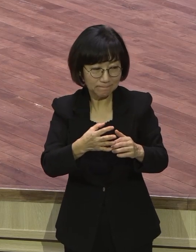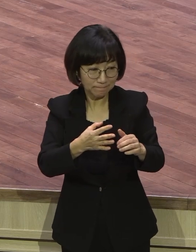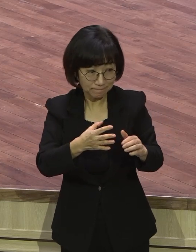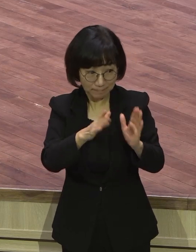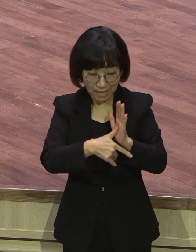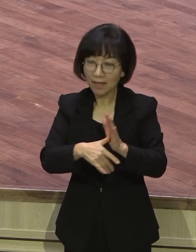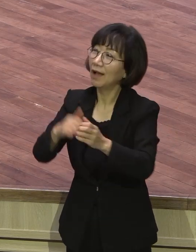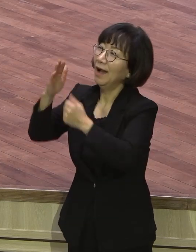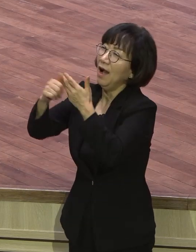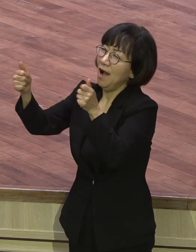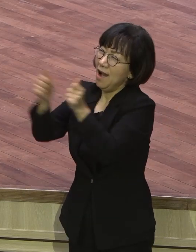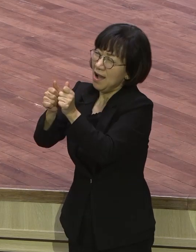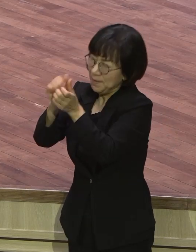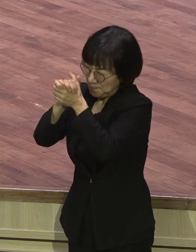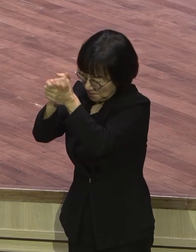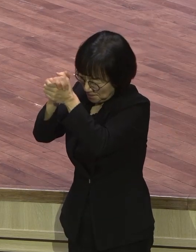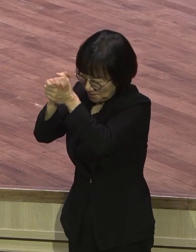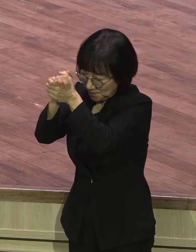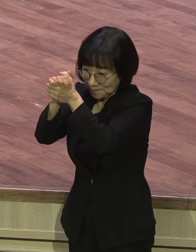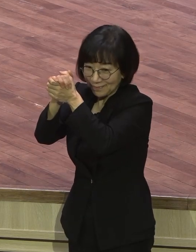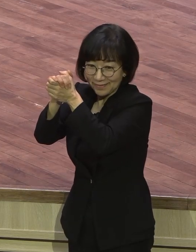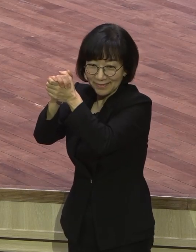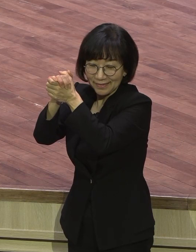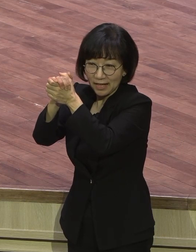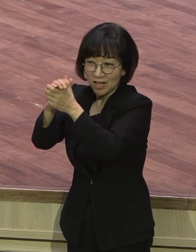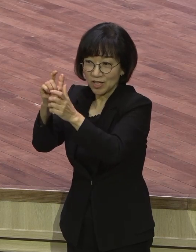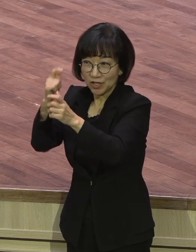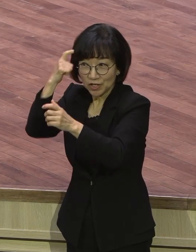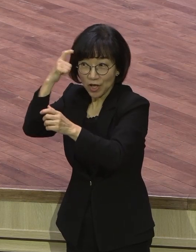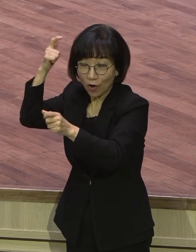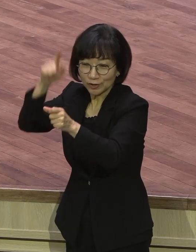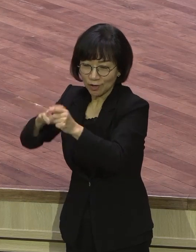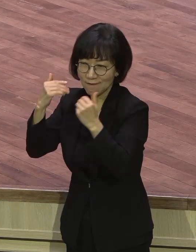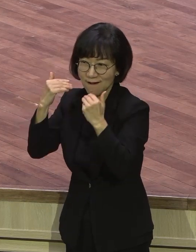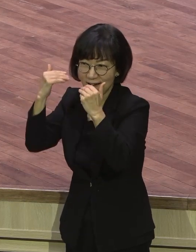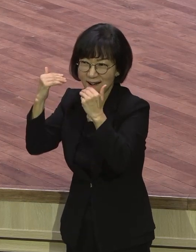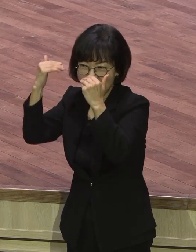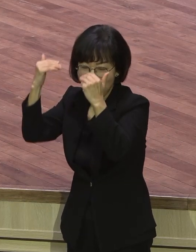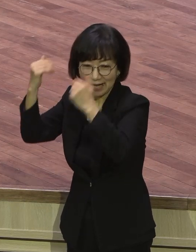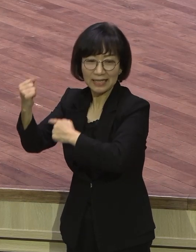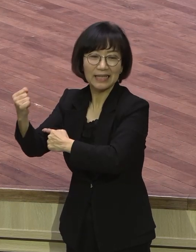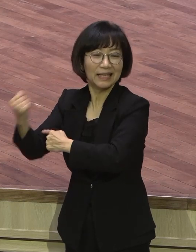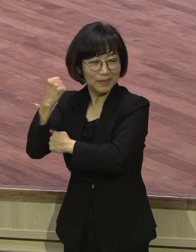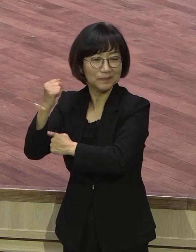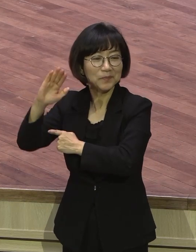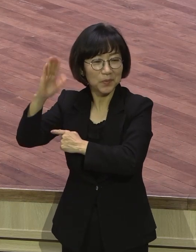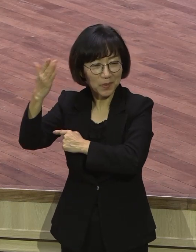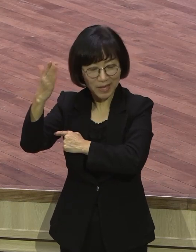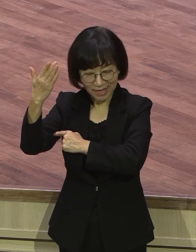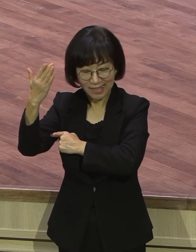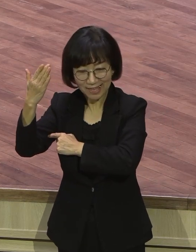소통을 하게 할 수 있는 통로가 되고 영적 성장되어지는 그런 결과를 가져온다